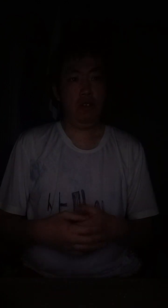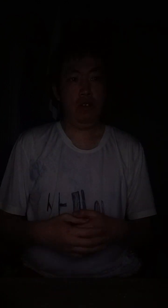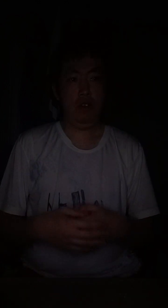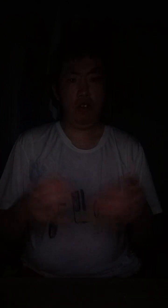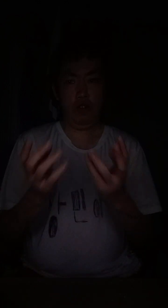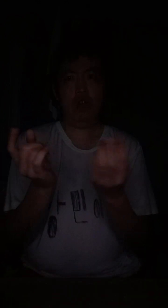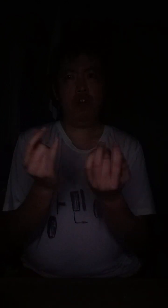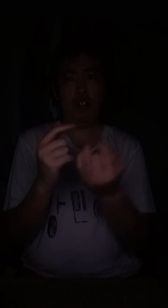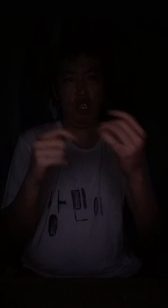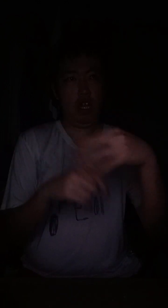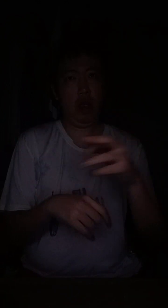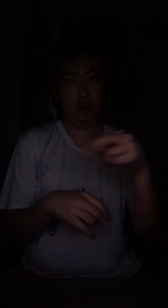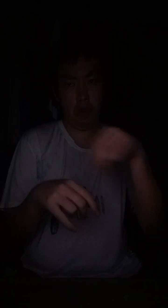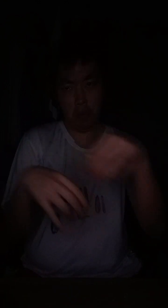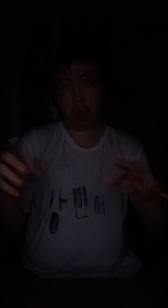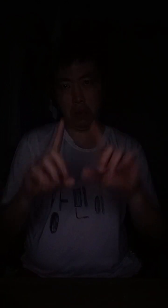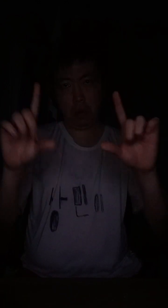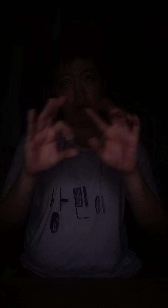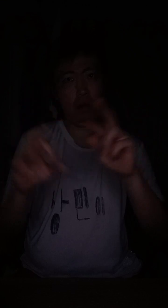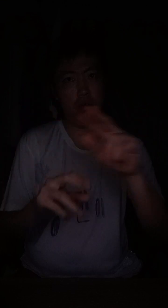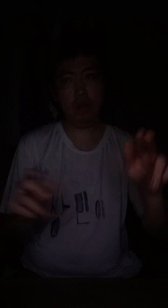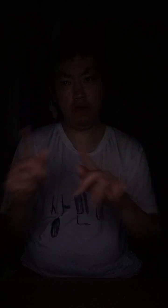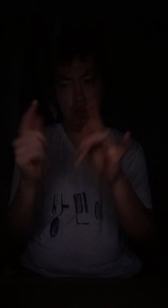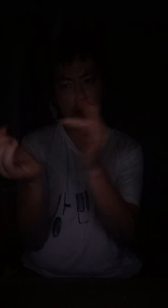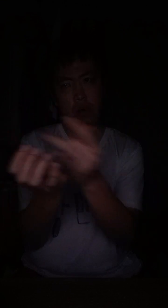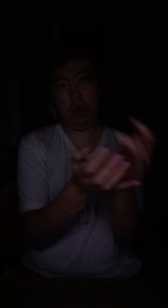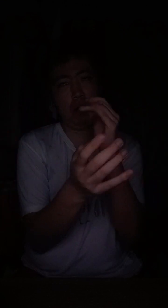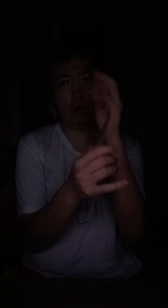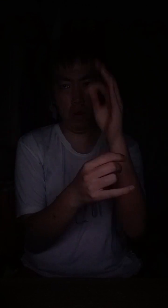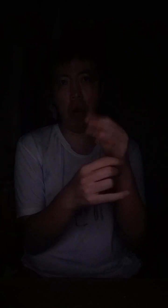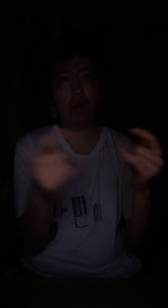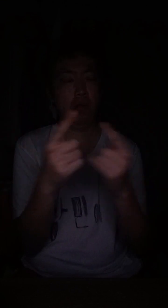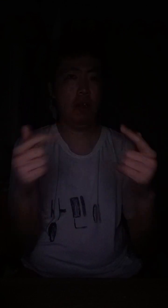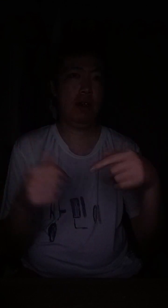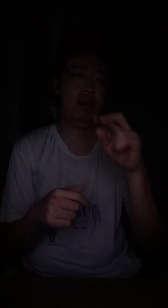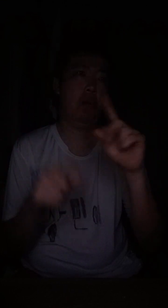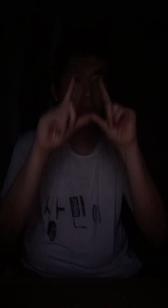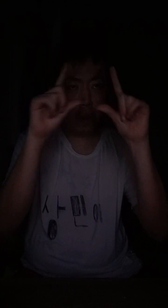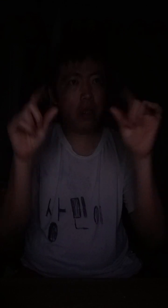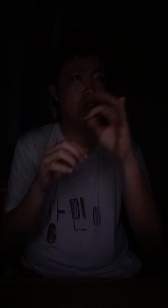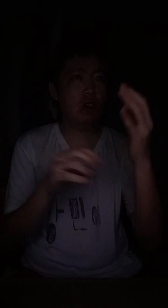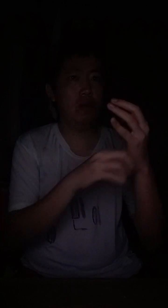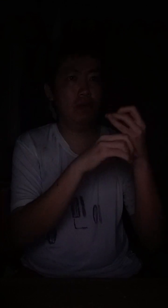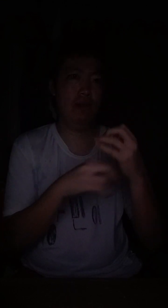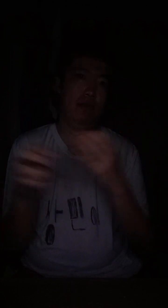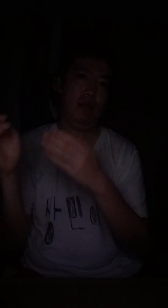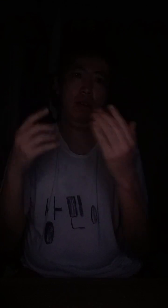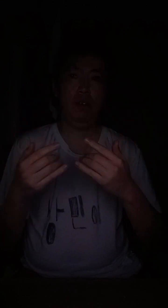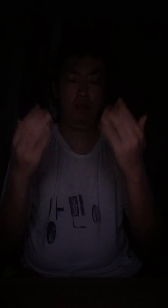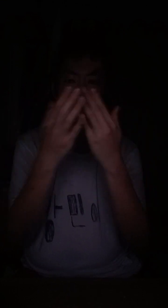정준영 씨가 성관계 불법 동영상을 13건이나 유포한 것으로 드러나면서 이른바 몰카 처벌 강화 목소리가 다시 커지고